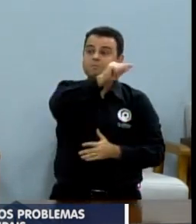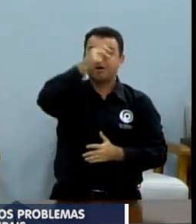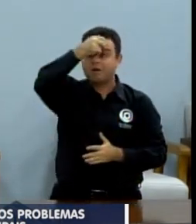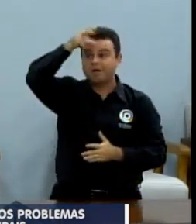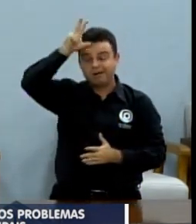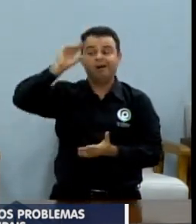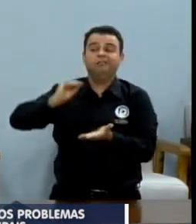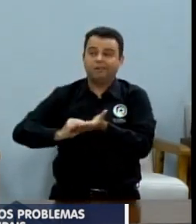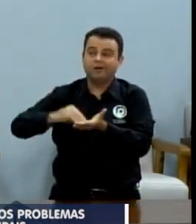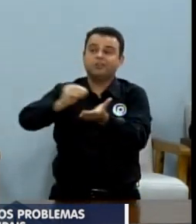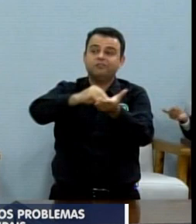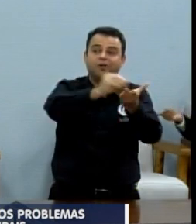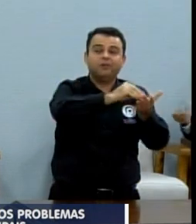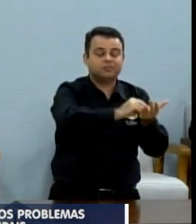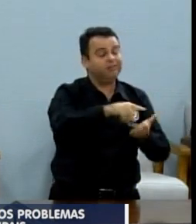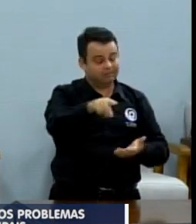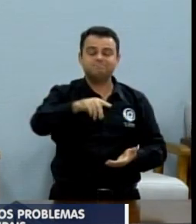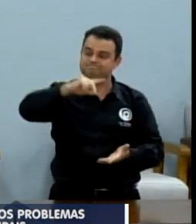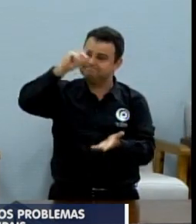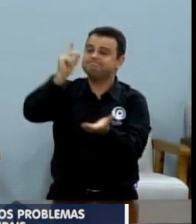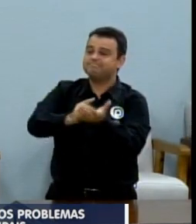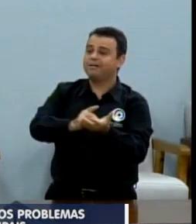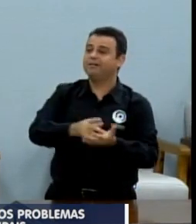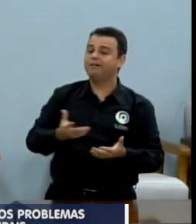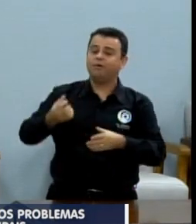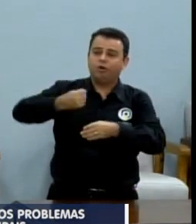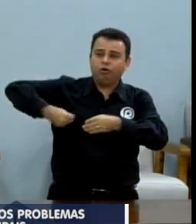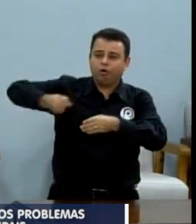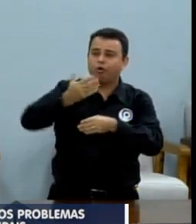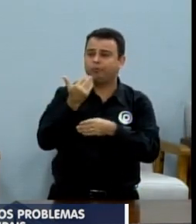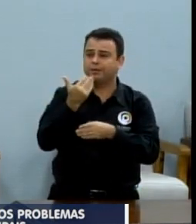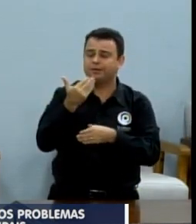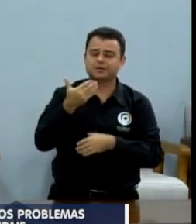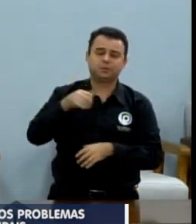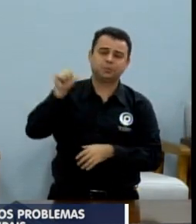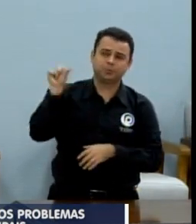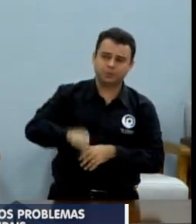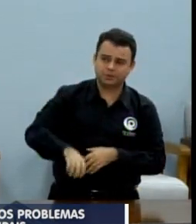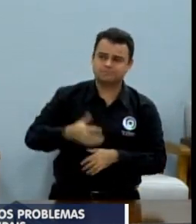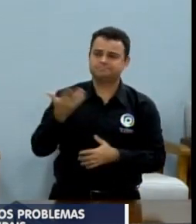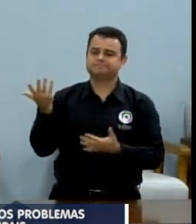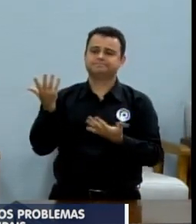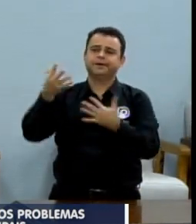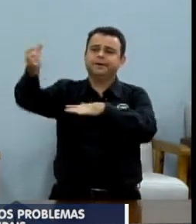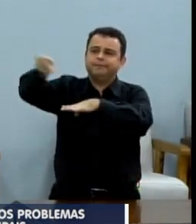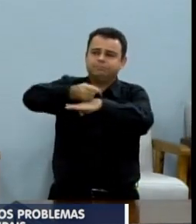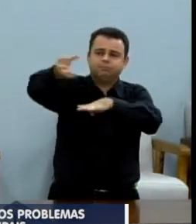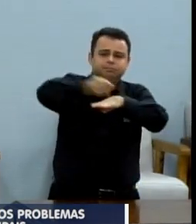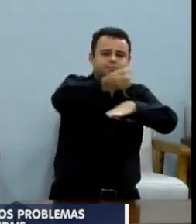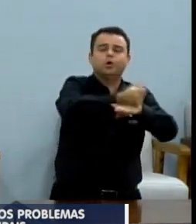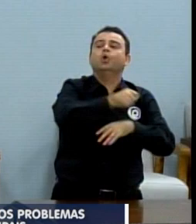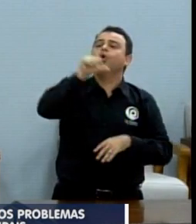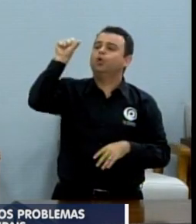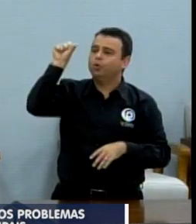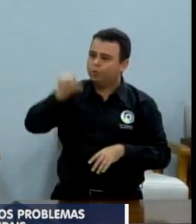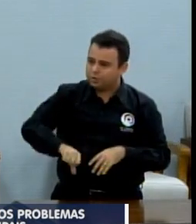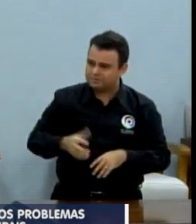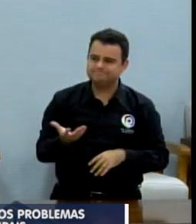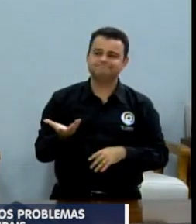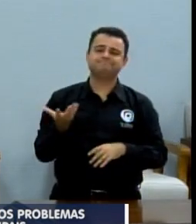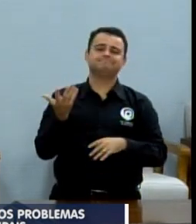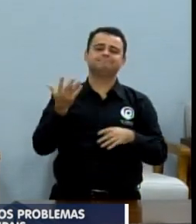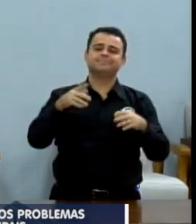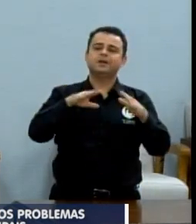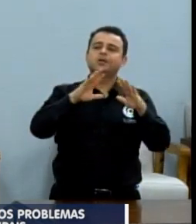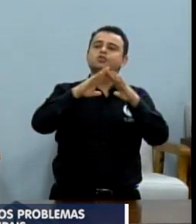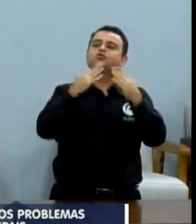Rio Preto Essa é a realidade a merenda vai mal o direito ao transporte vai muito mal o espaço